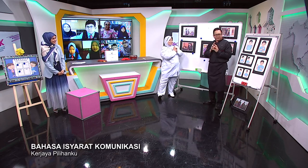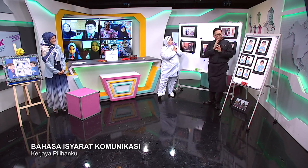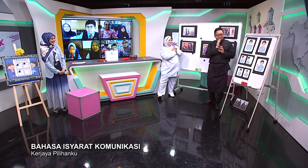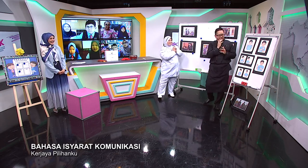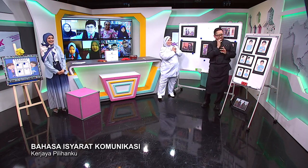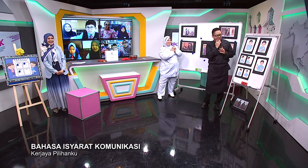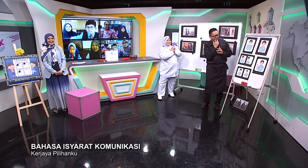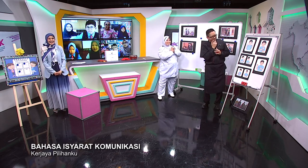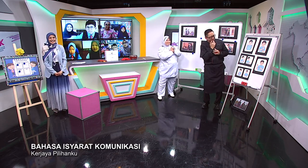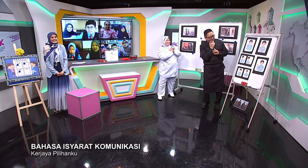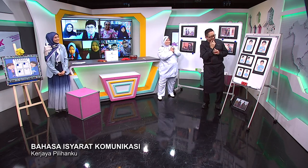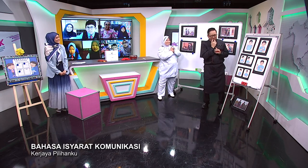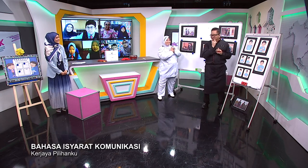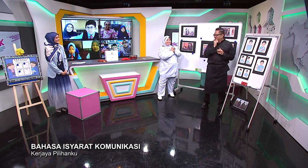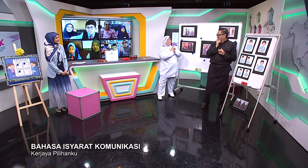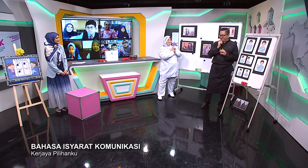Takutnya.